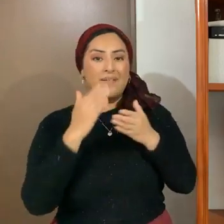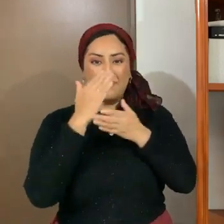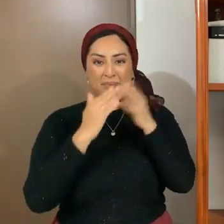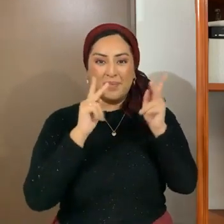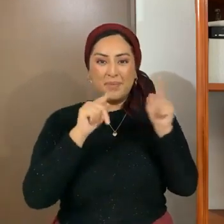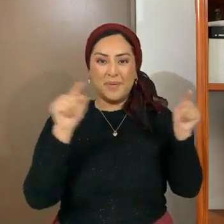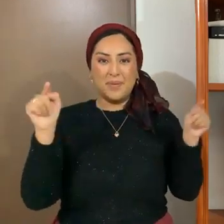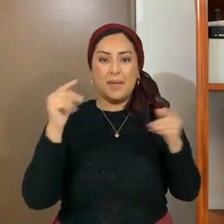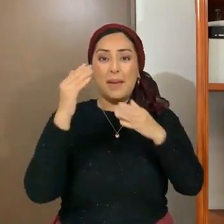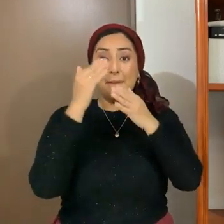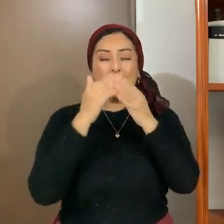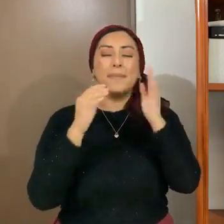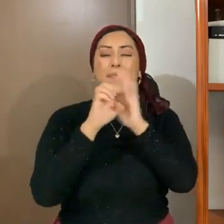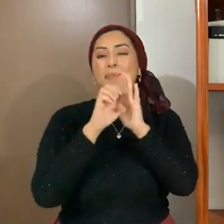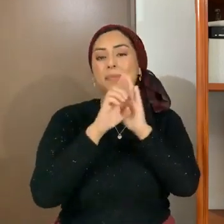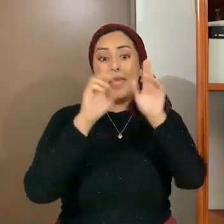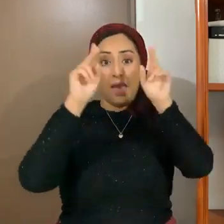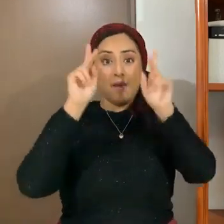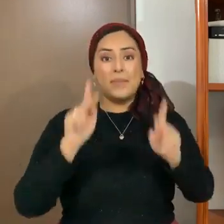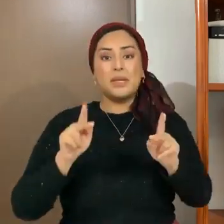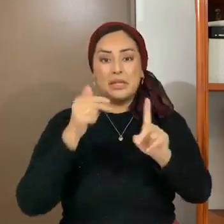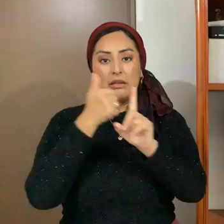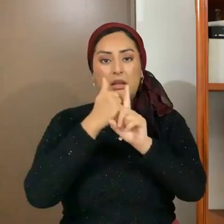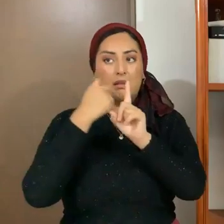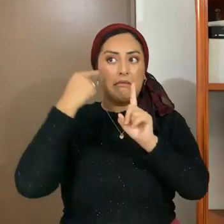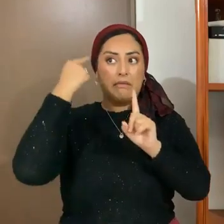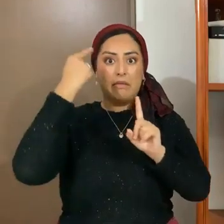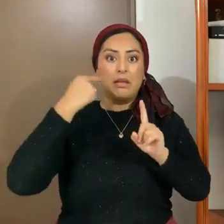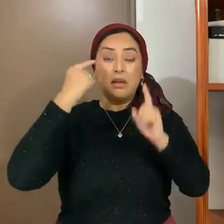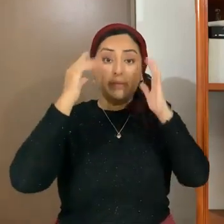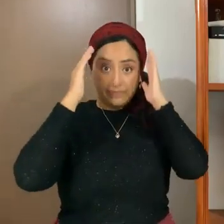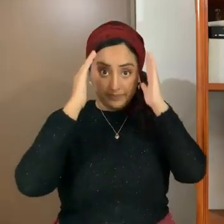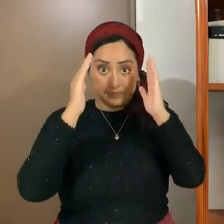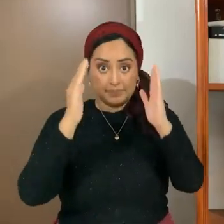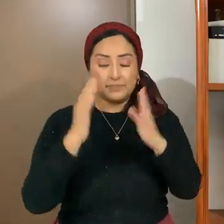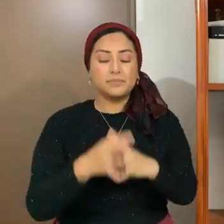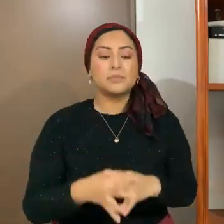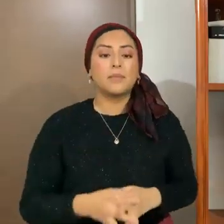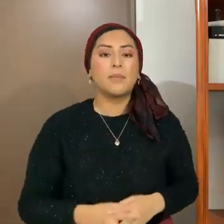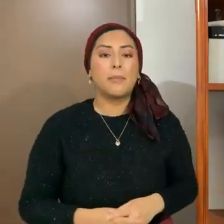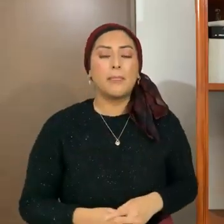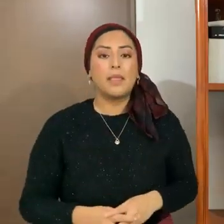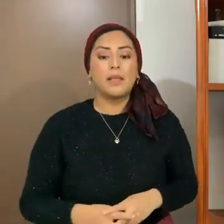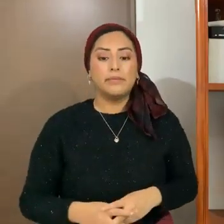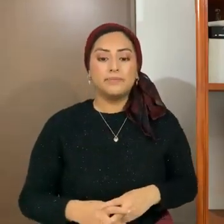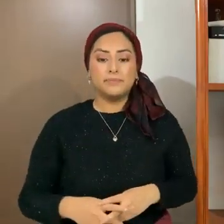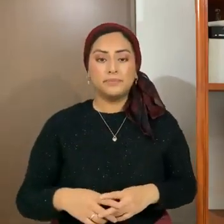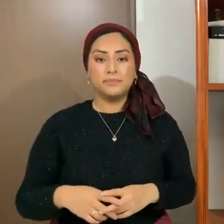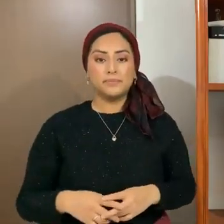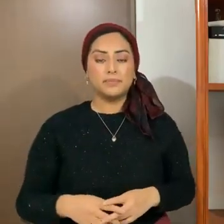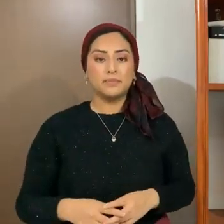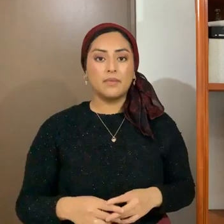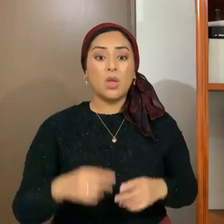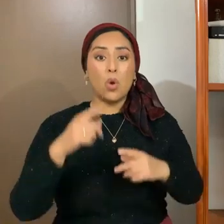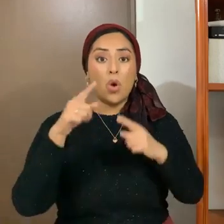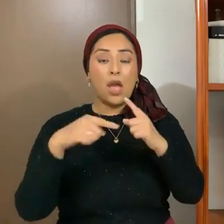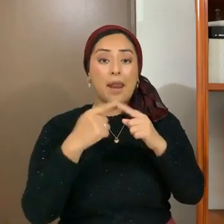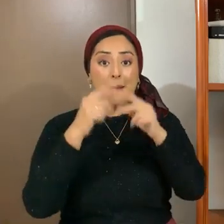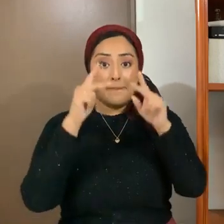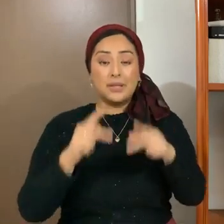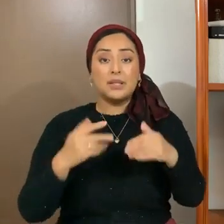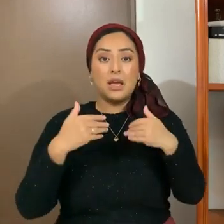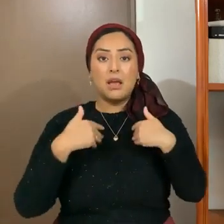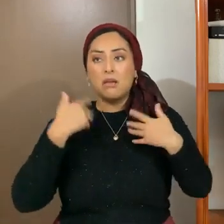ejemplo, cuando una persona delirando, mucha atención, repasen los temas de delirios, ya están en este canal. Cuando una persona